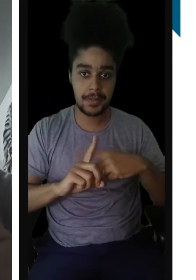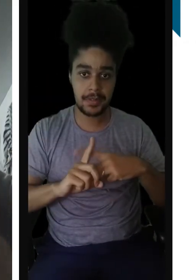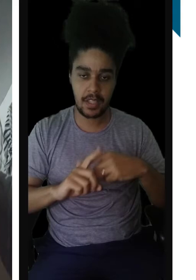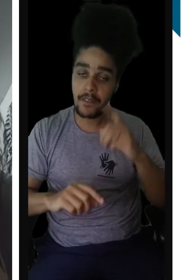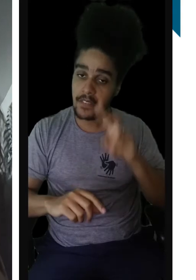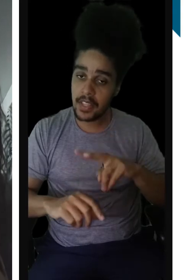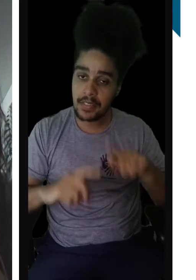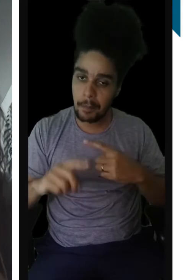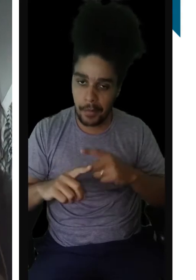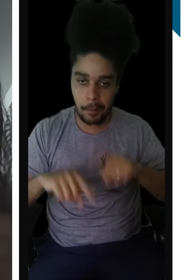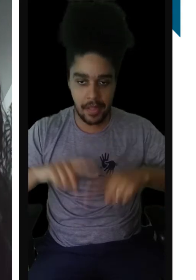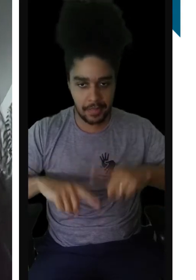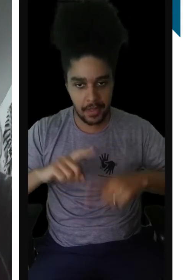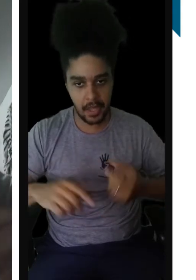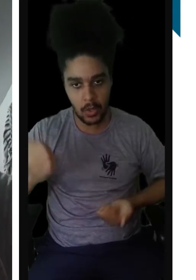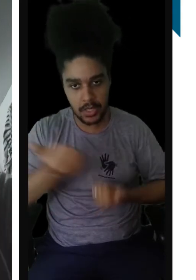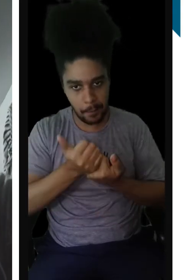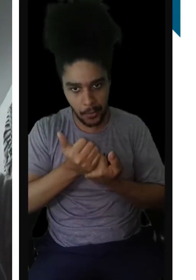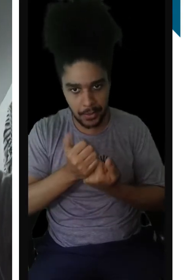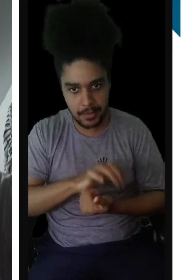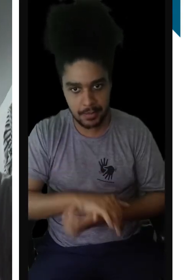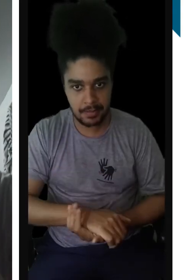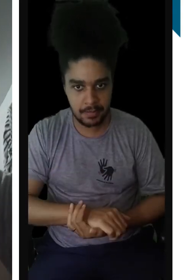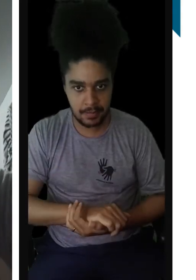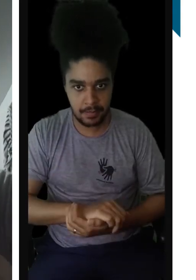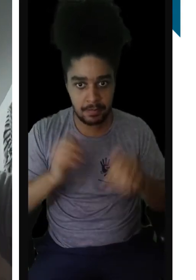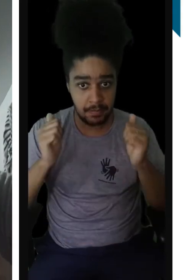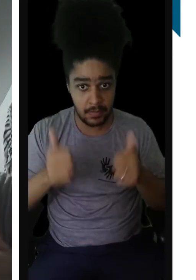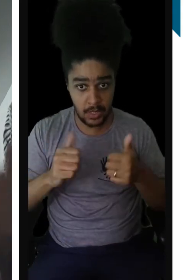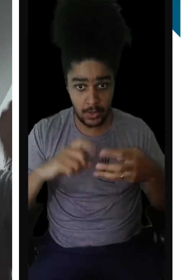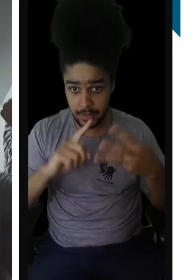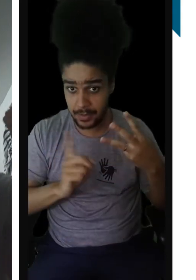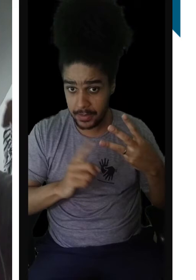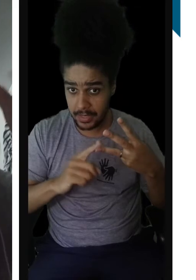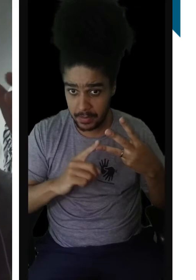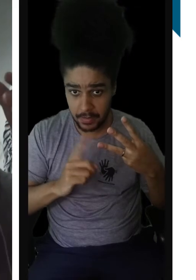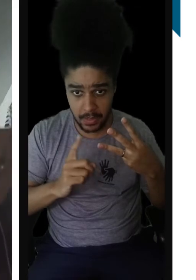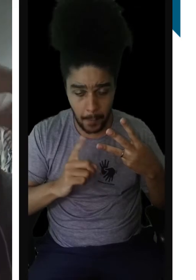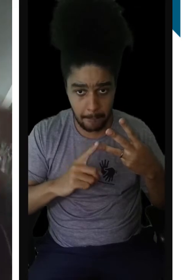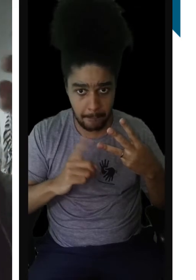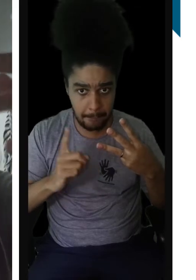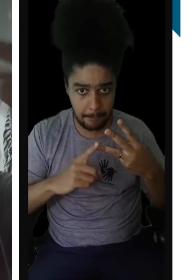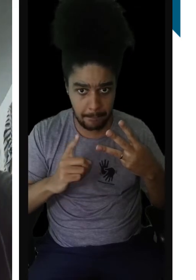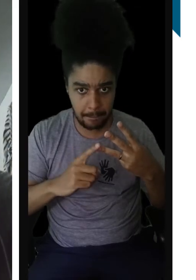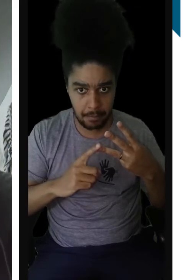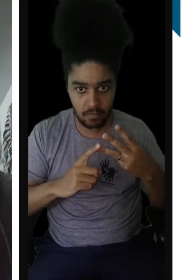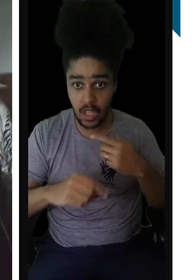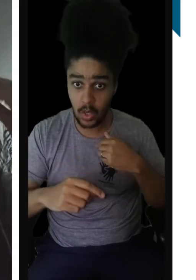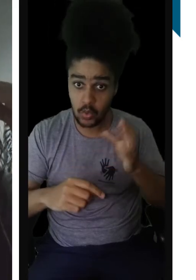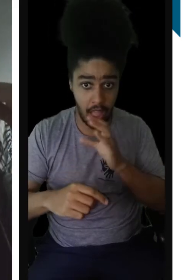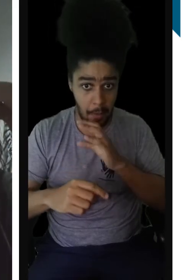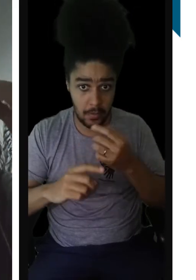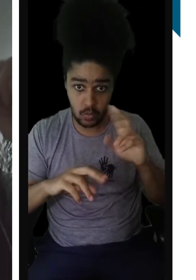materialzinho de apoio que você vai entender 100% se ainda ficou alguma dúvida. Show de bola? O terceiro tipo, desculpa a velocidade, gente, é porque